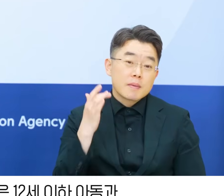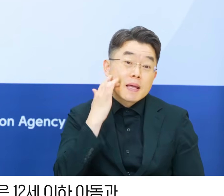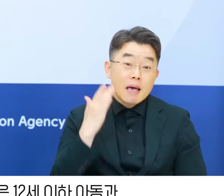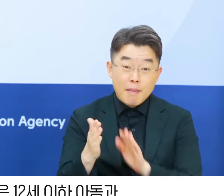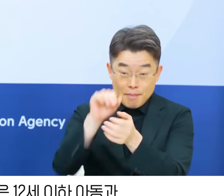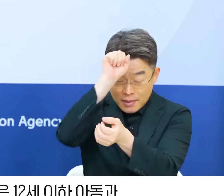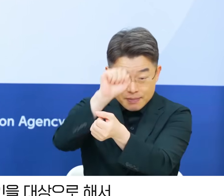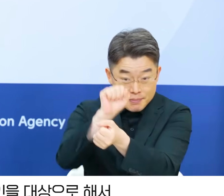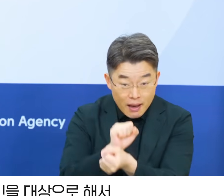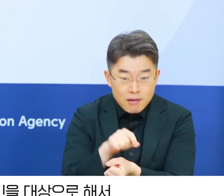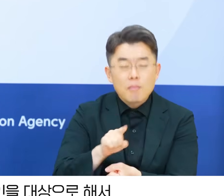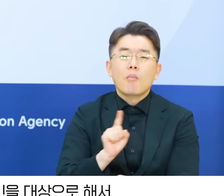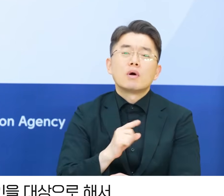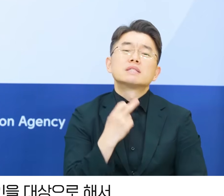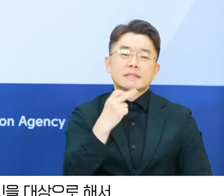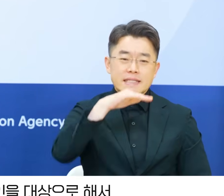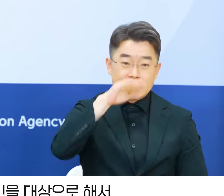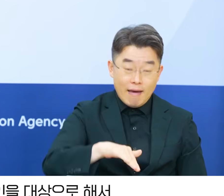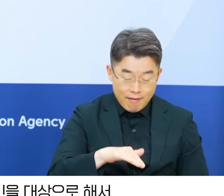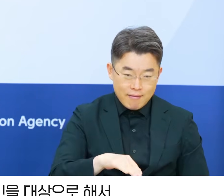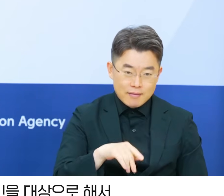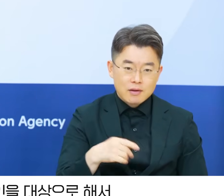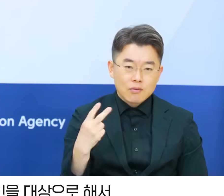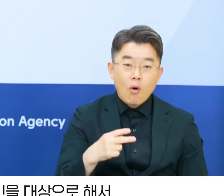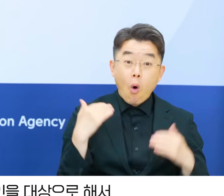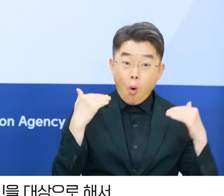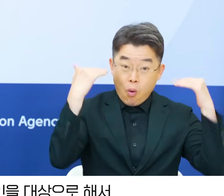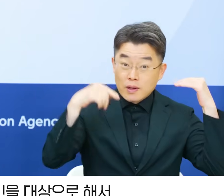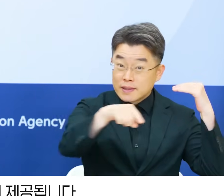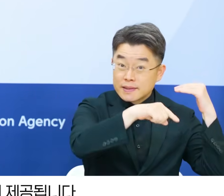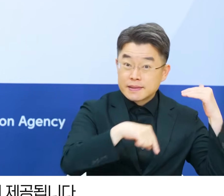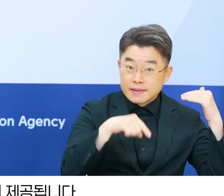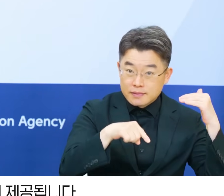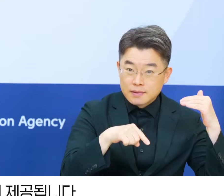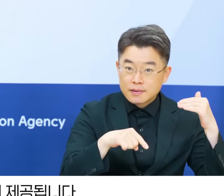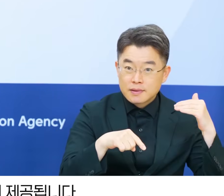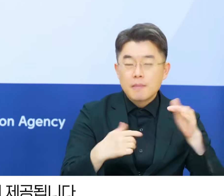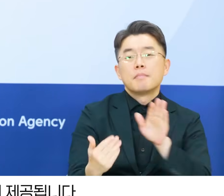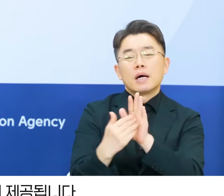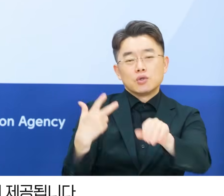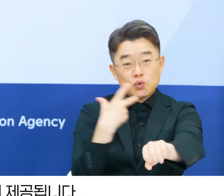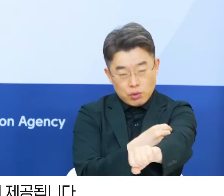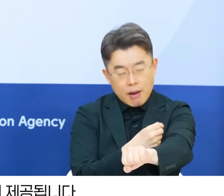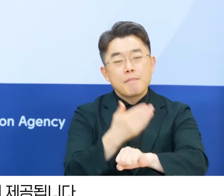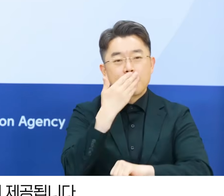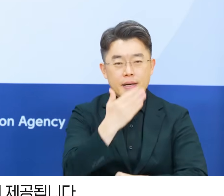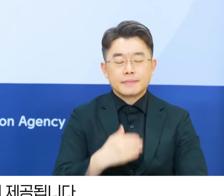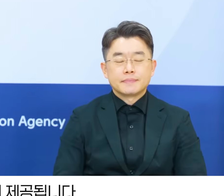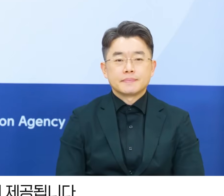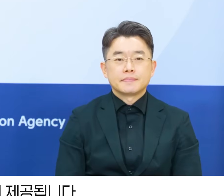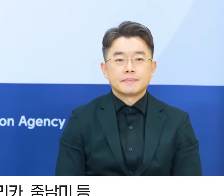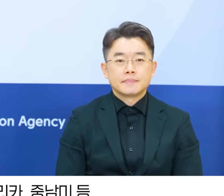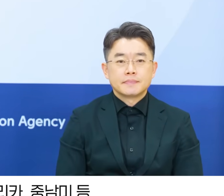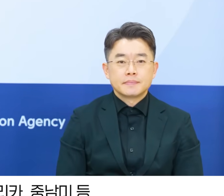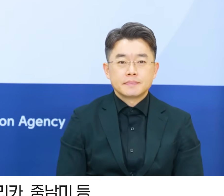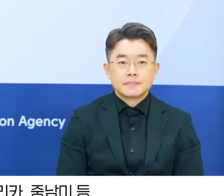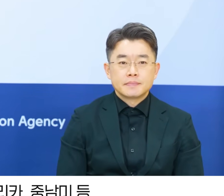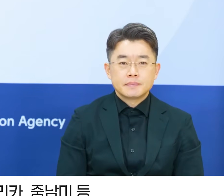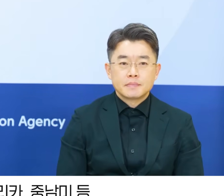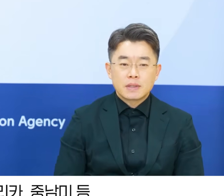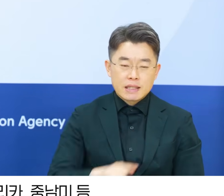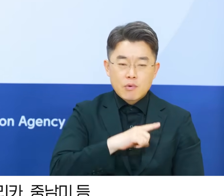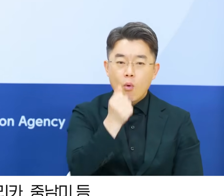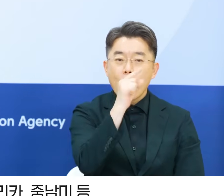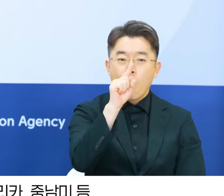이하 아동과 또 감염 위험이 높은 성인을 대상으로 해서 국가 예방접종이 제공됩니다. 황열